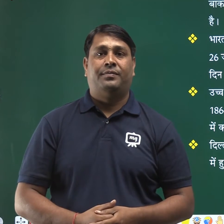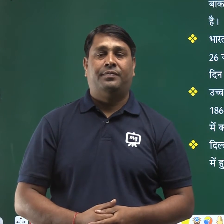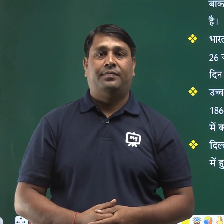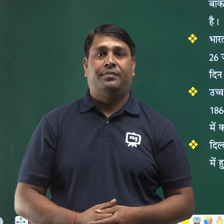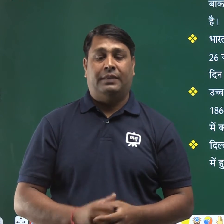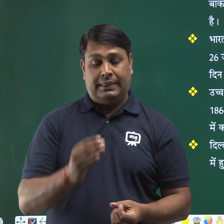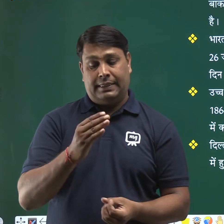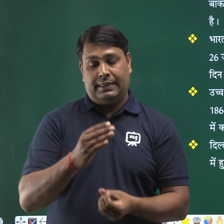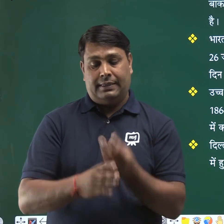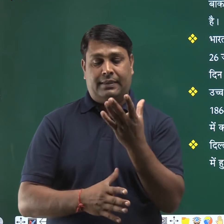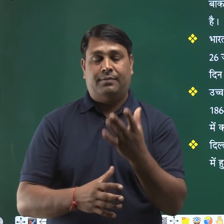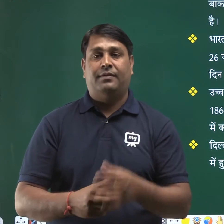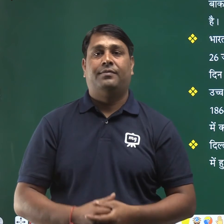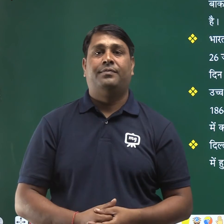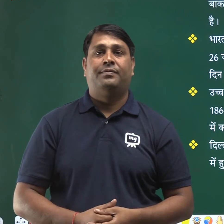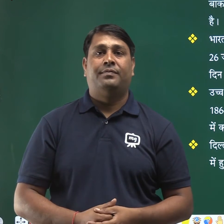स्थापना